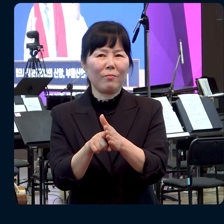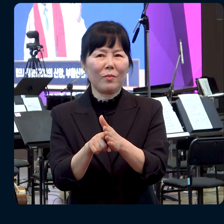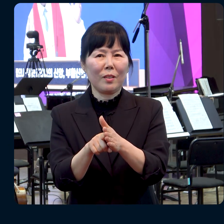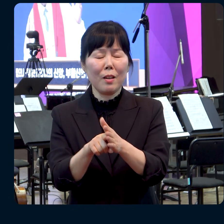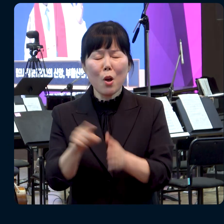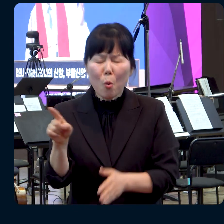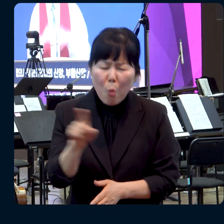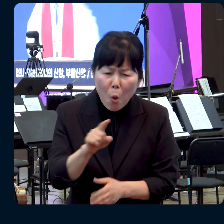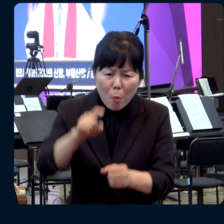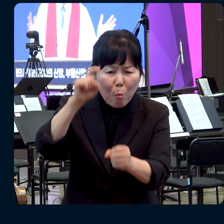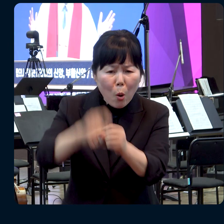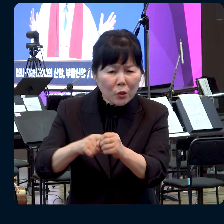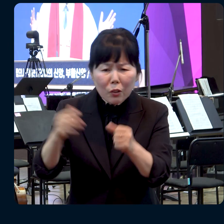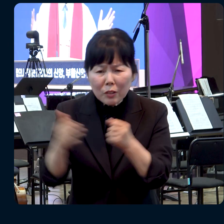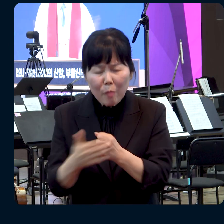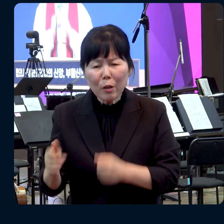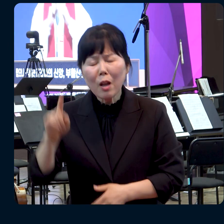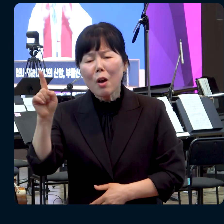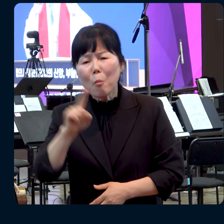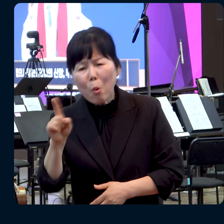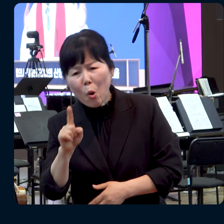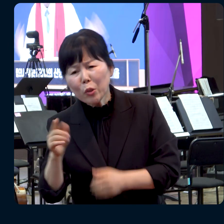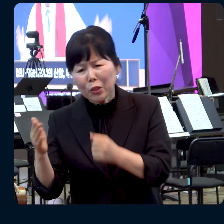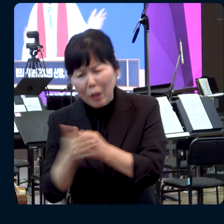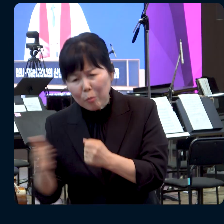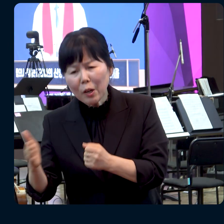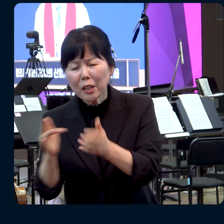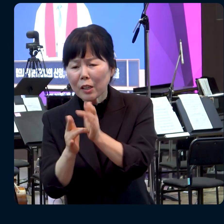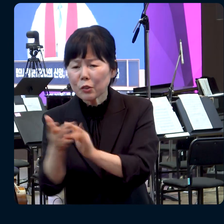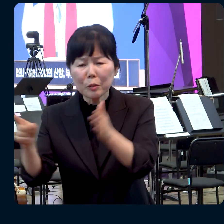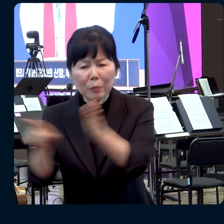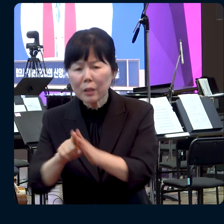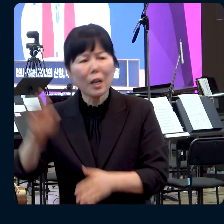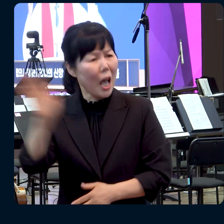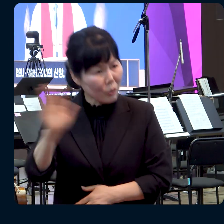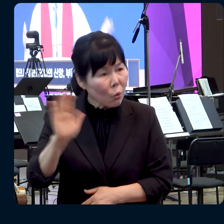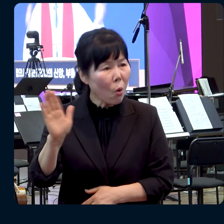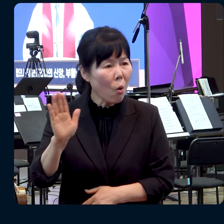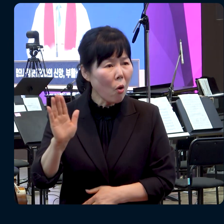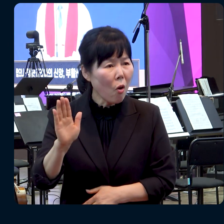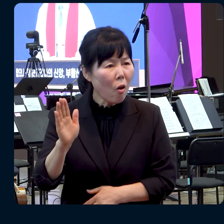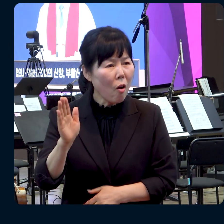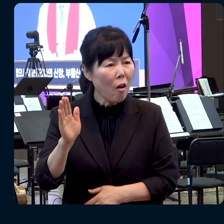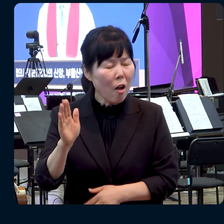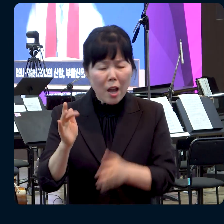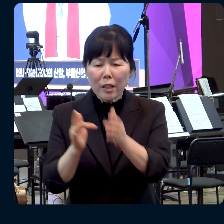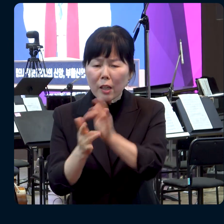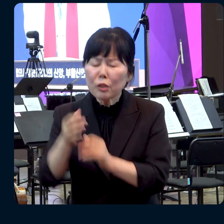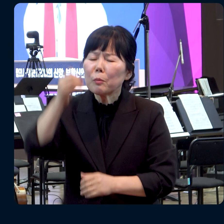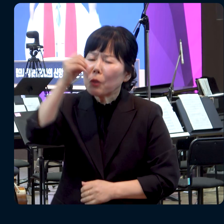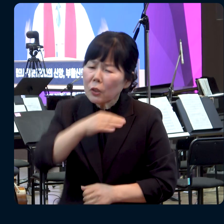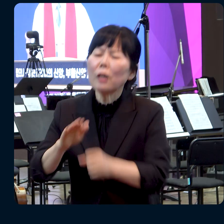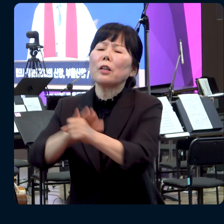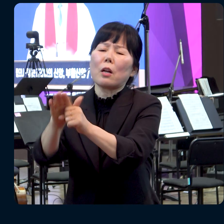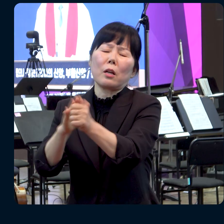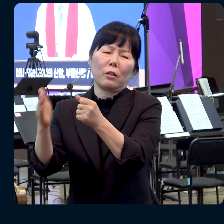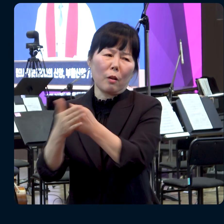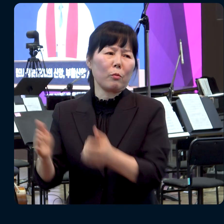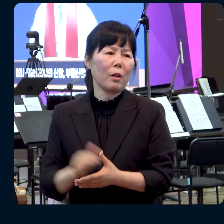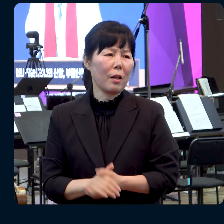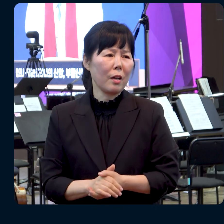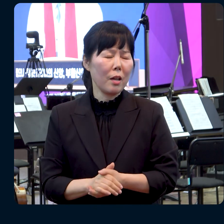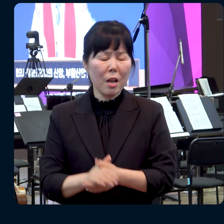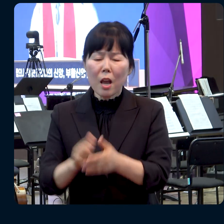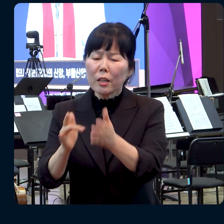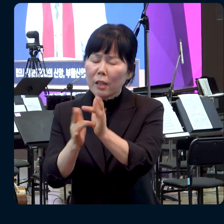무엇을 위해서, 무엇 때문에 그렇게 예수를 믿는 것이 아니라 그냥 예수님을 사랑하니까, 그냥 예수님이 좋아서,